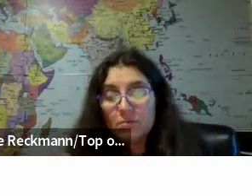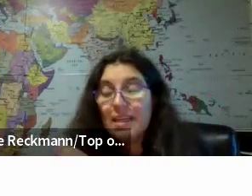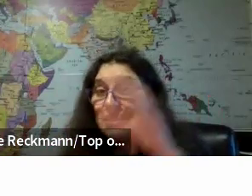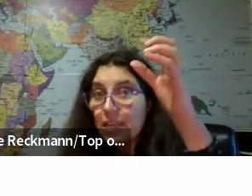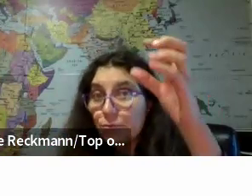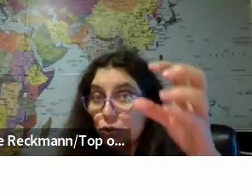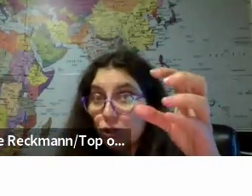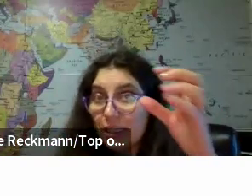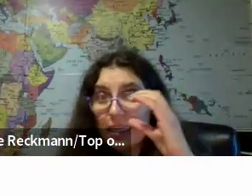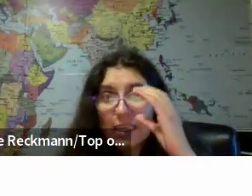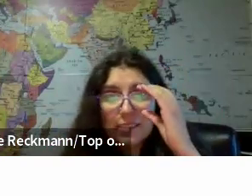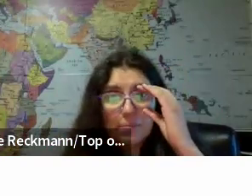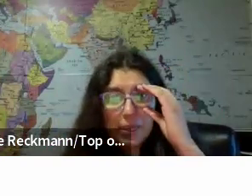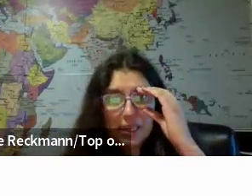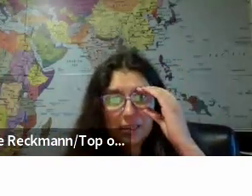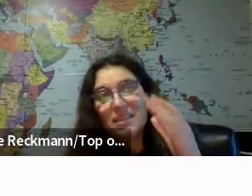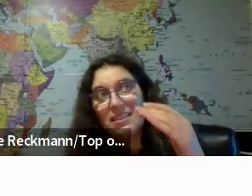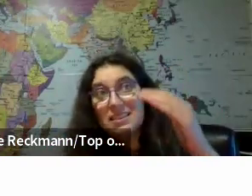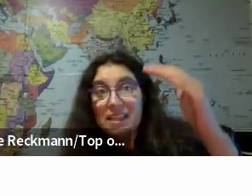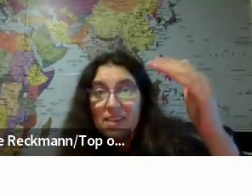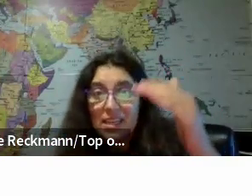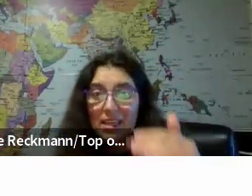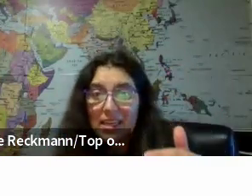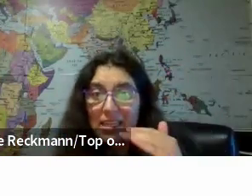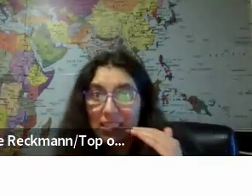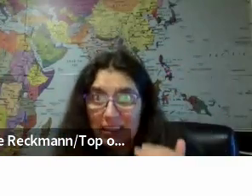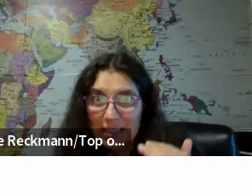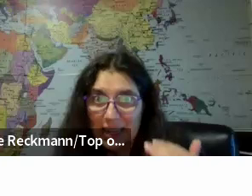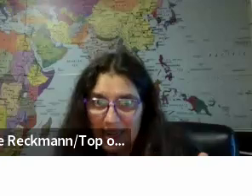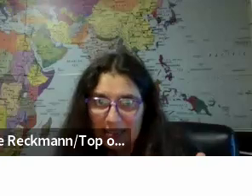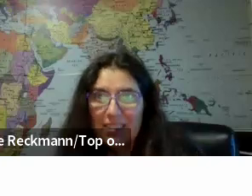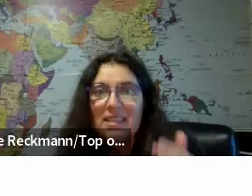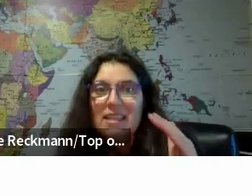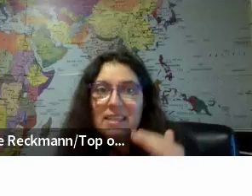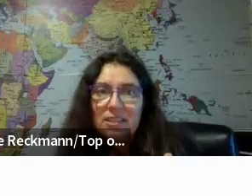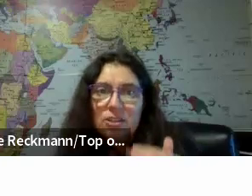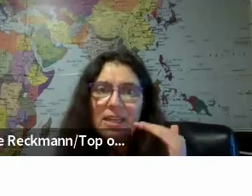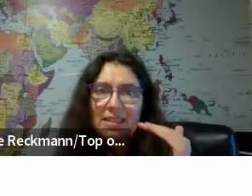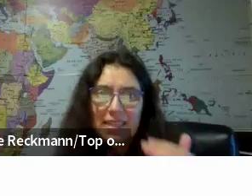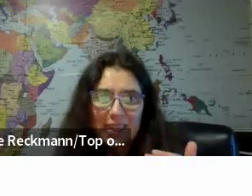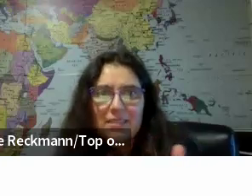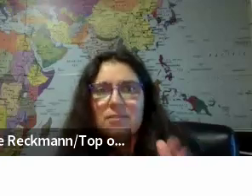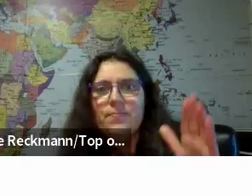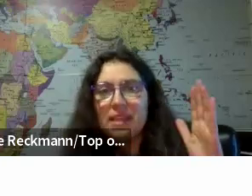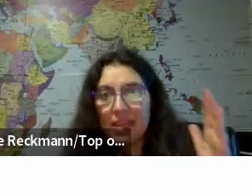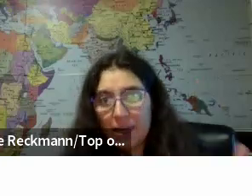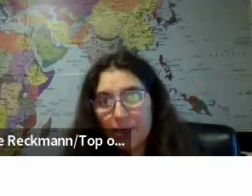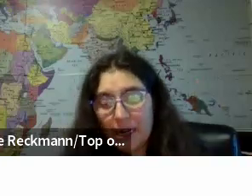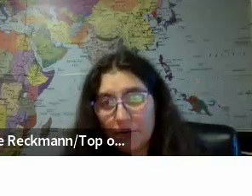esto, esa es la función que tiene que desempeñar. Se divide en distintas tareas. Dentro de las tareas, el aspirar